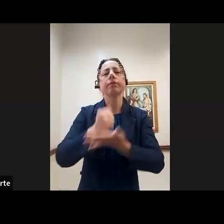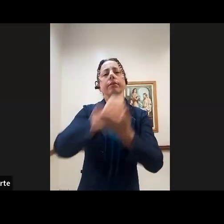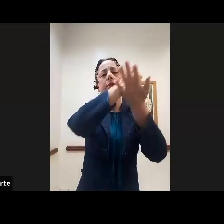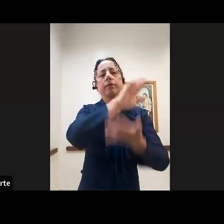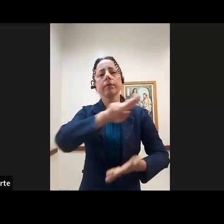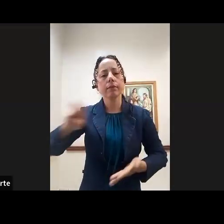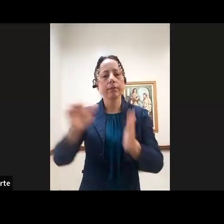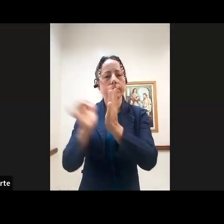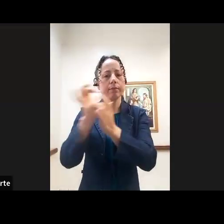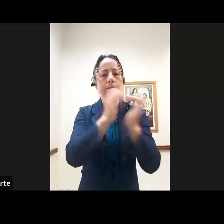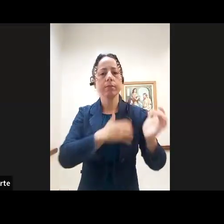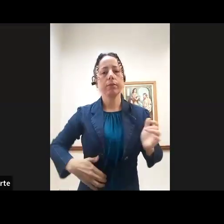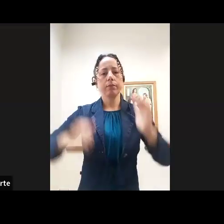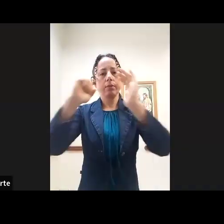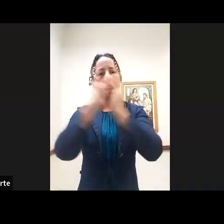Amém.